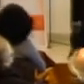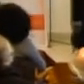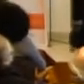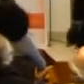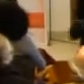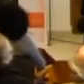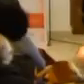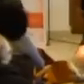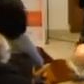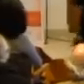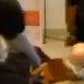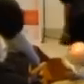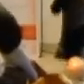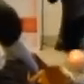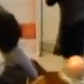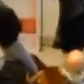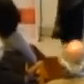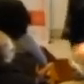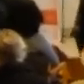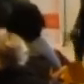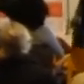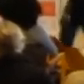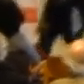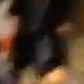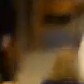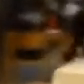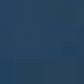a hacer el descubrimiento.